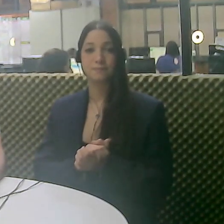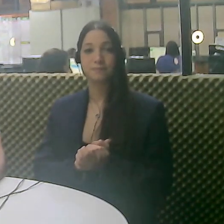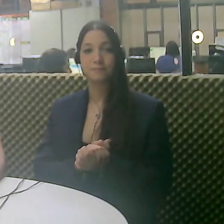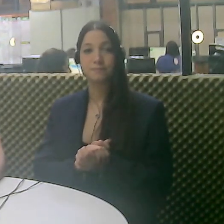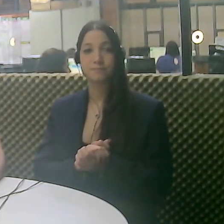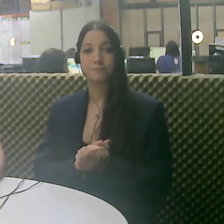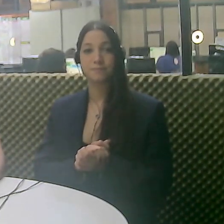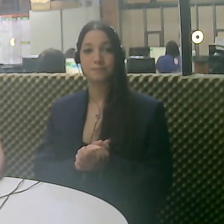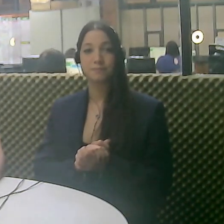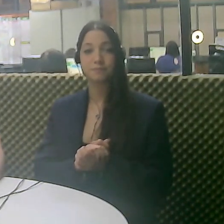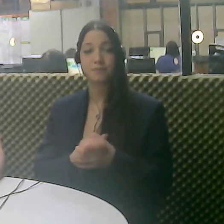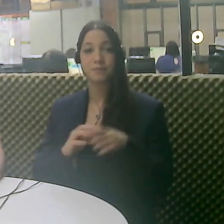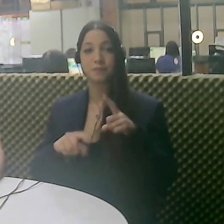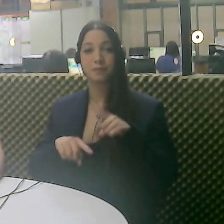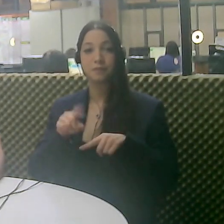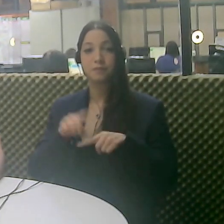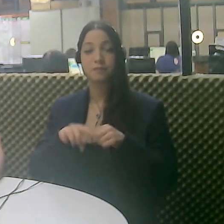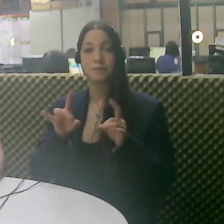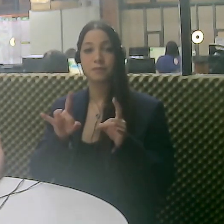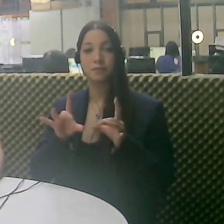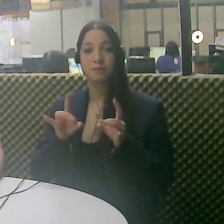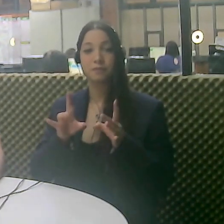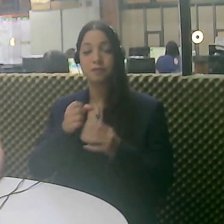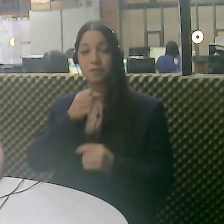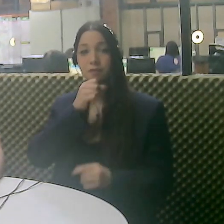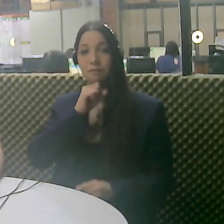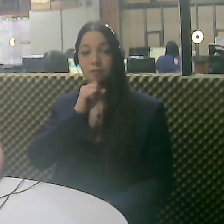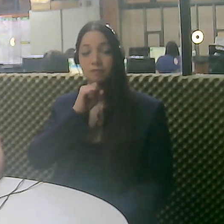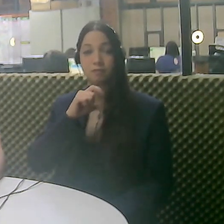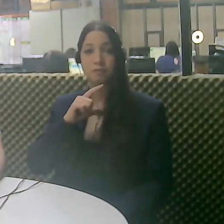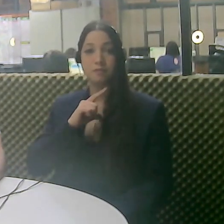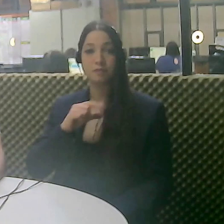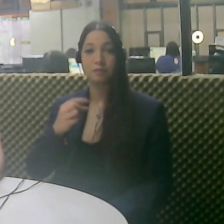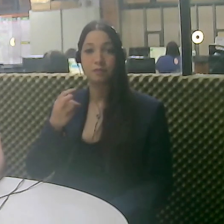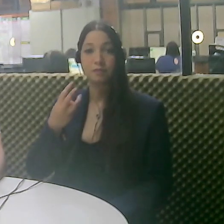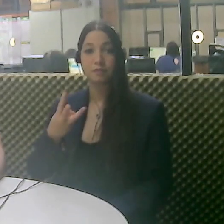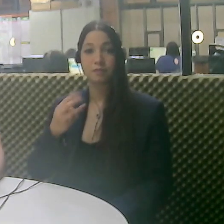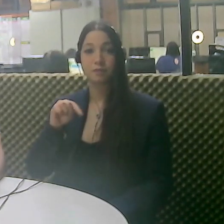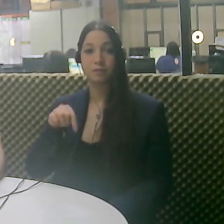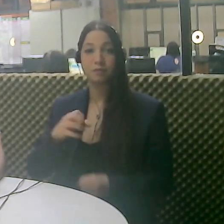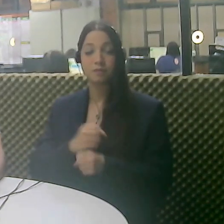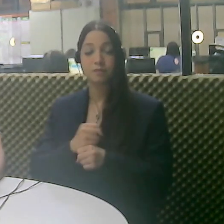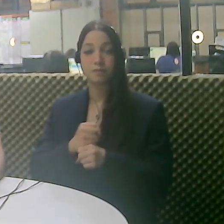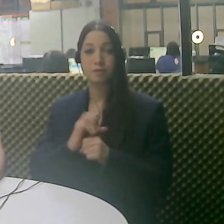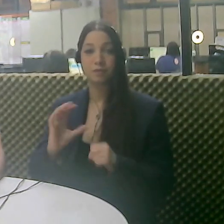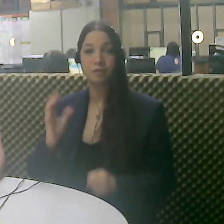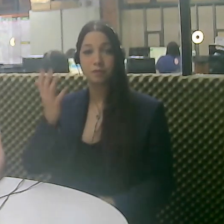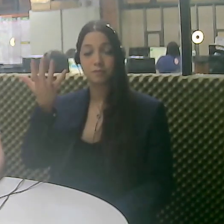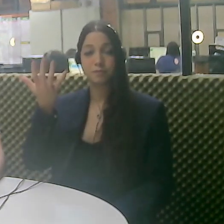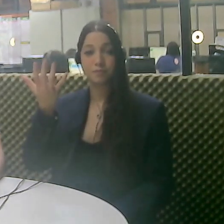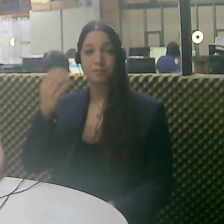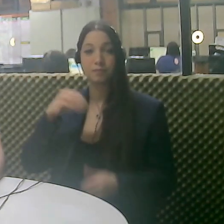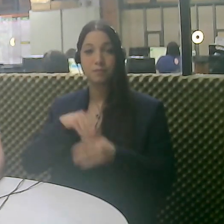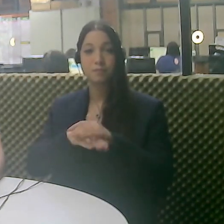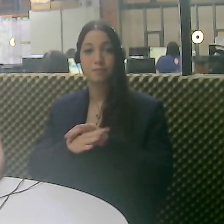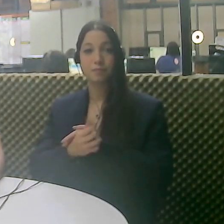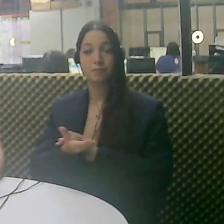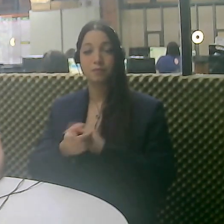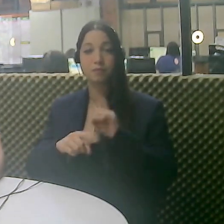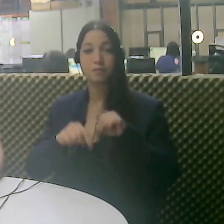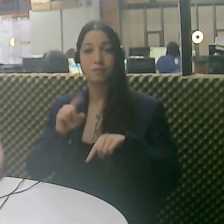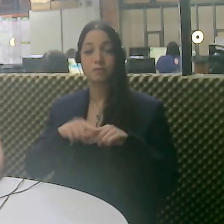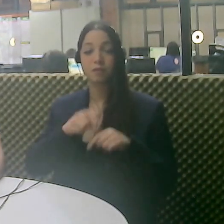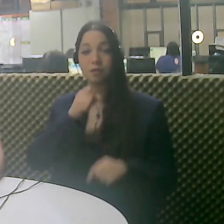O tradicional mercado de pulgas está de volta e contará com 3 edições neste ano. O tradicional mercado de